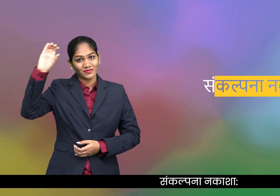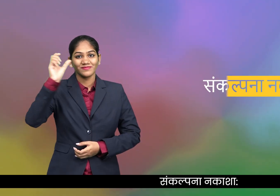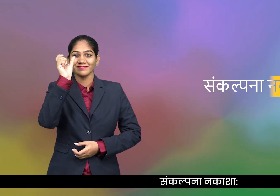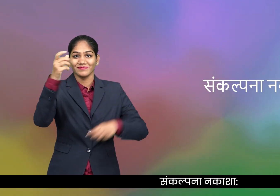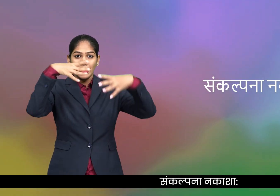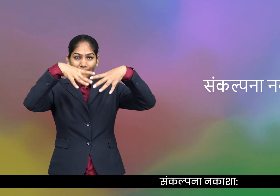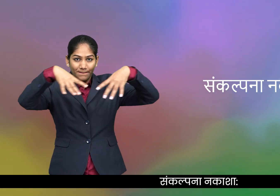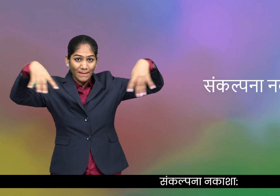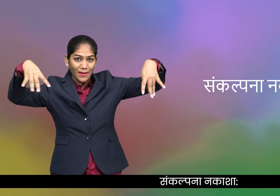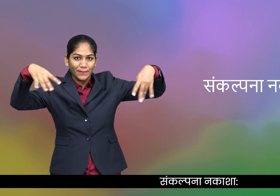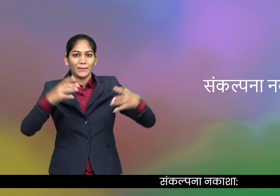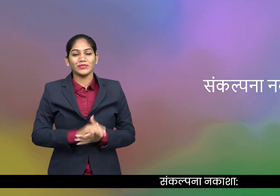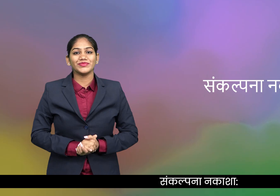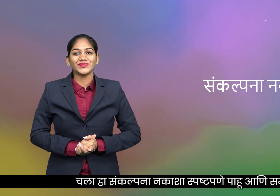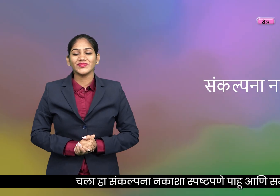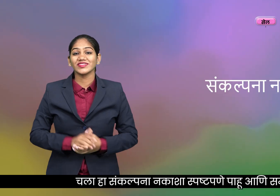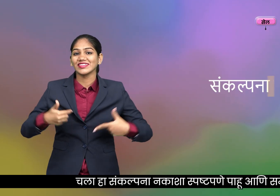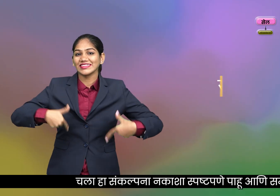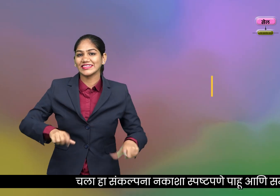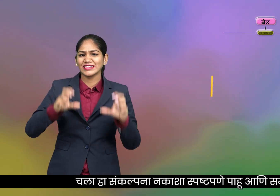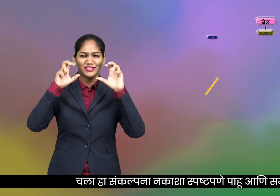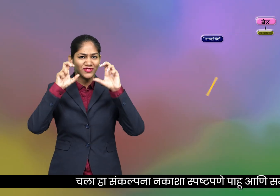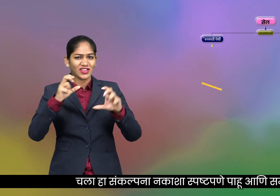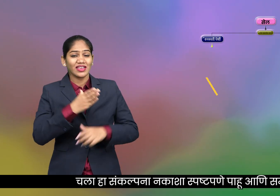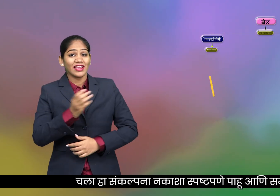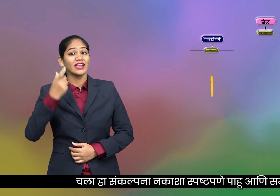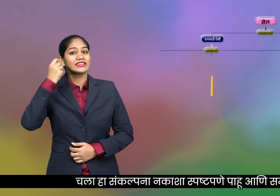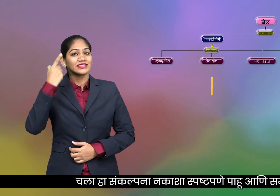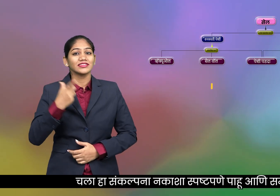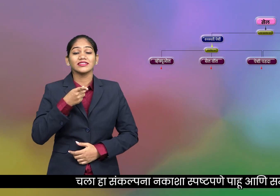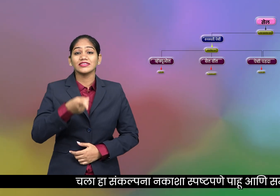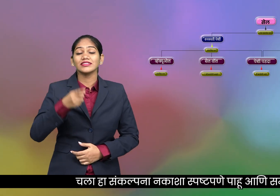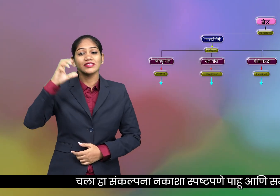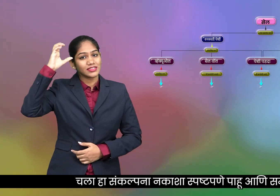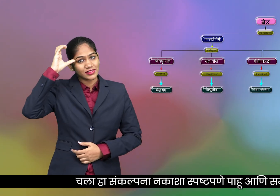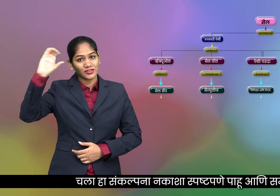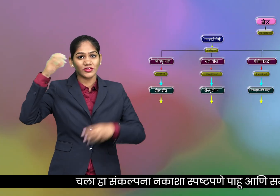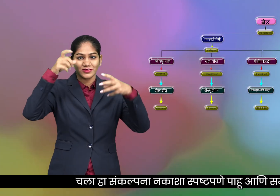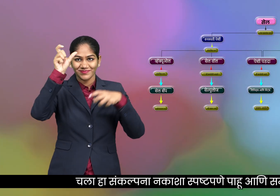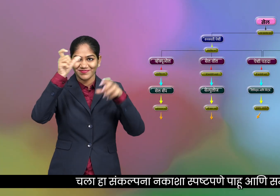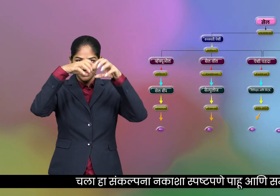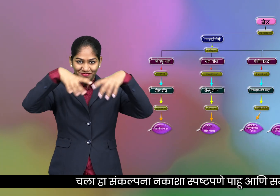संकल्पना नकाशा. चला हा संकल्पना नकाशा स्पष्टपणे पाहू आणि समजून घेऊ.